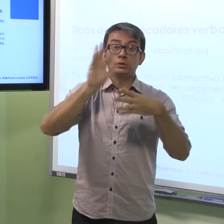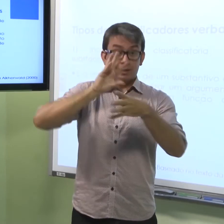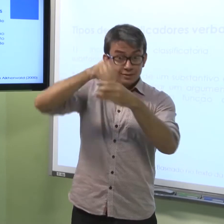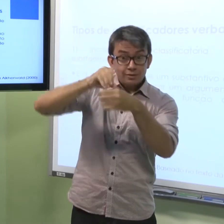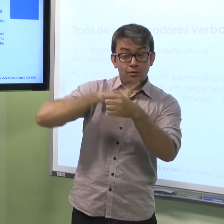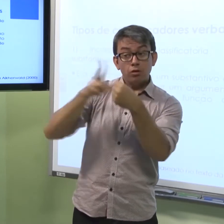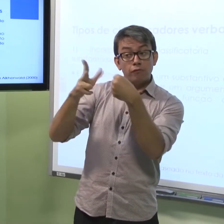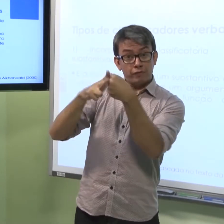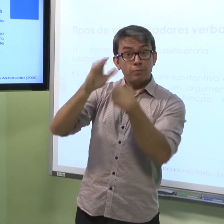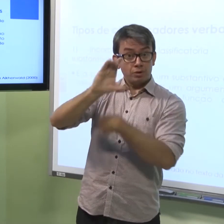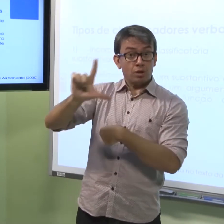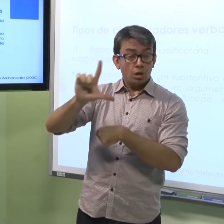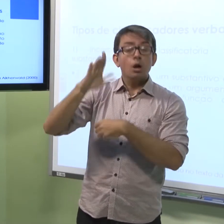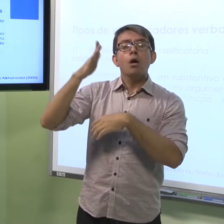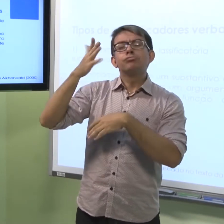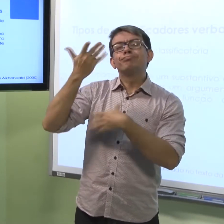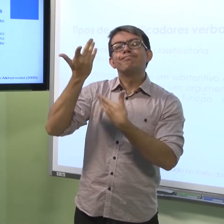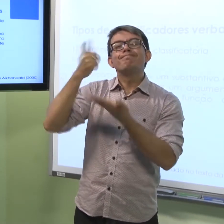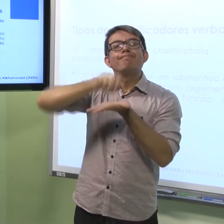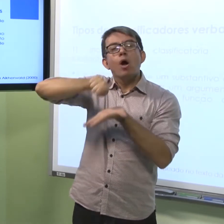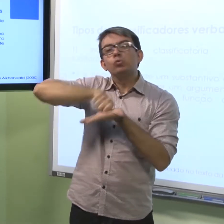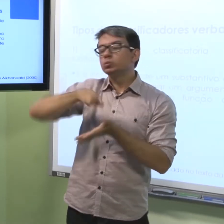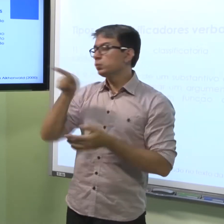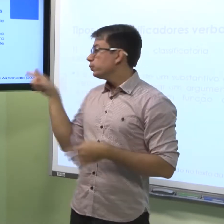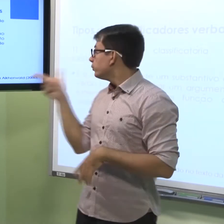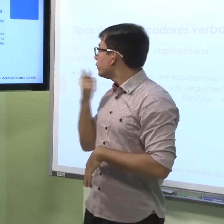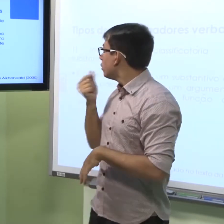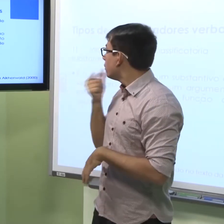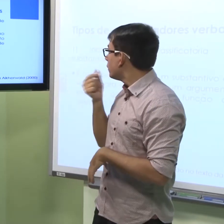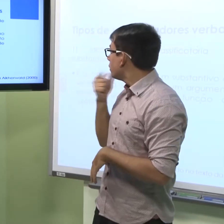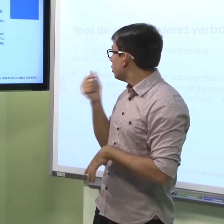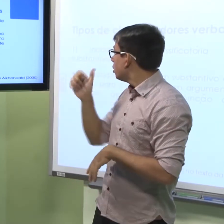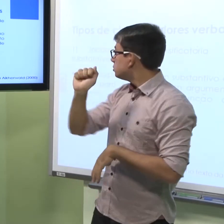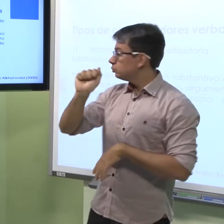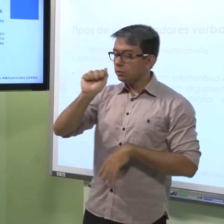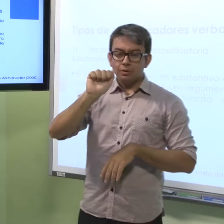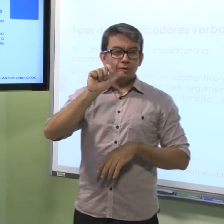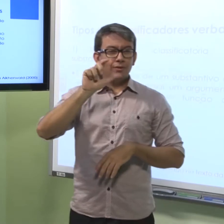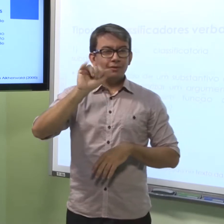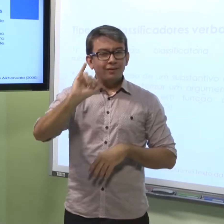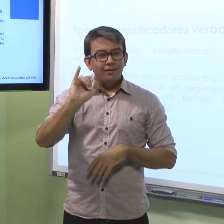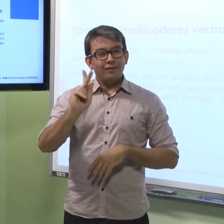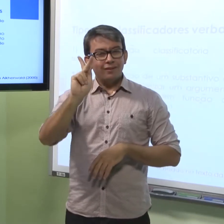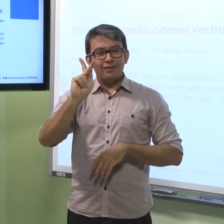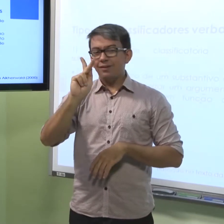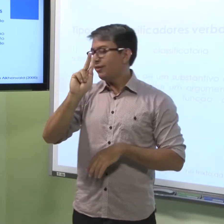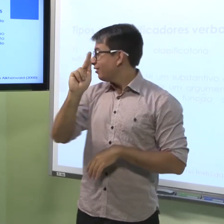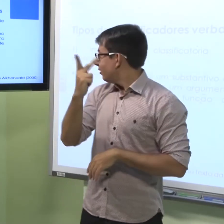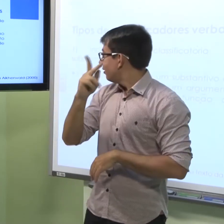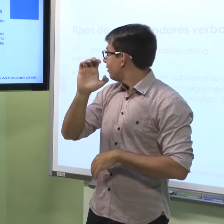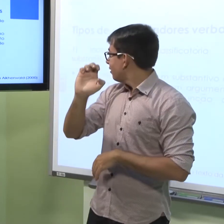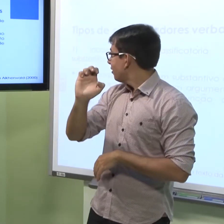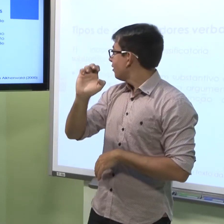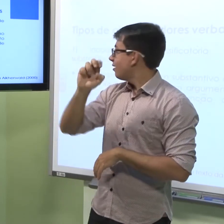Então existem 3 tipos de classificadores verbais e vocês irão entender um pouco sobre eles.